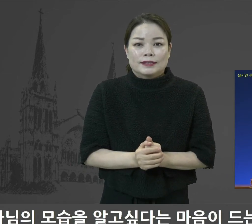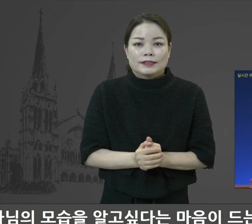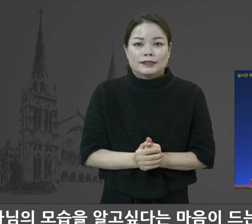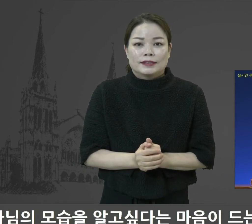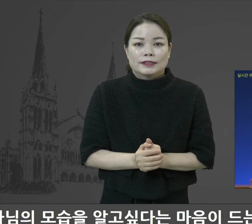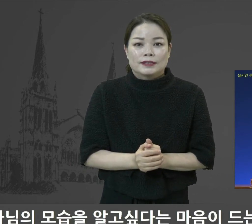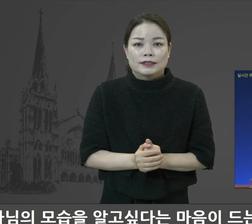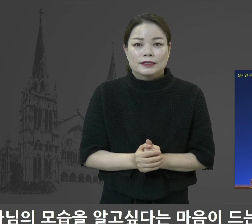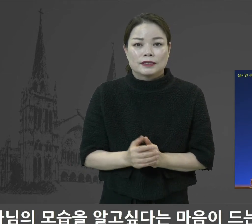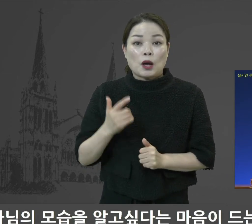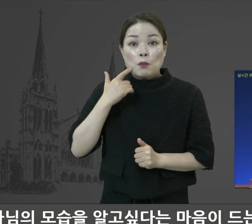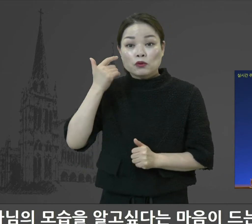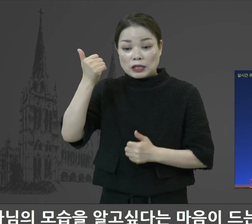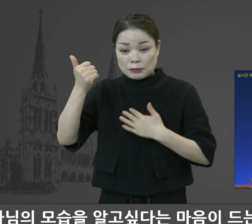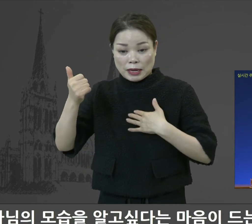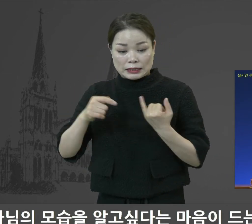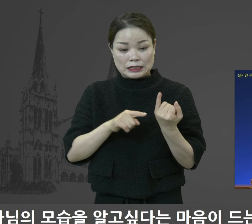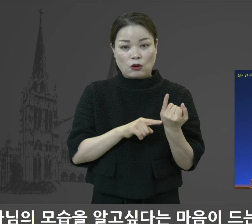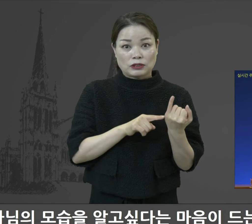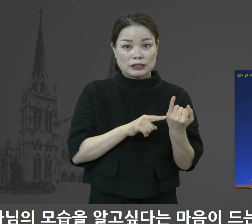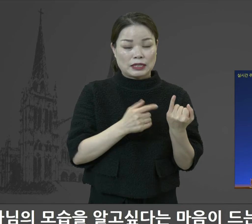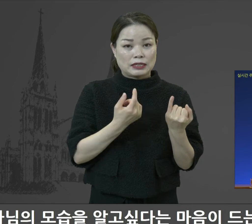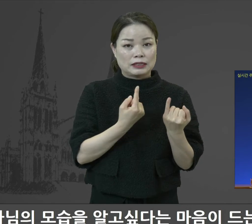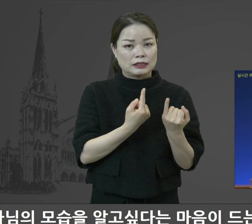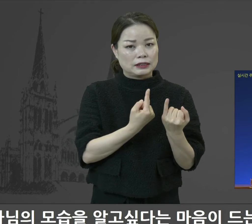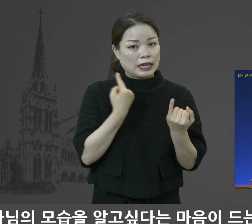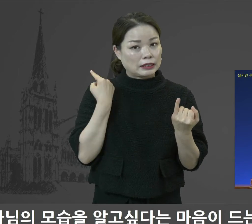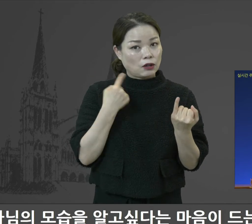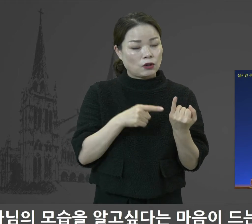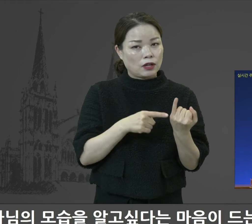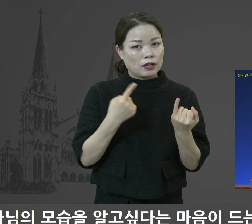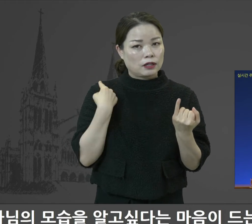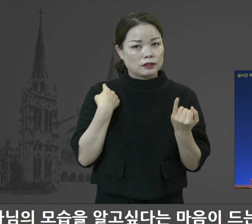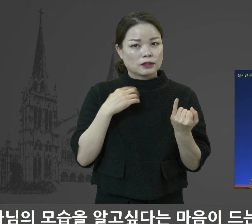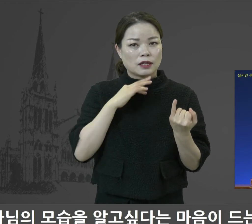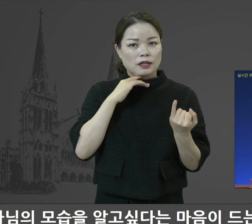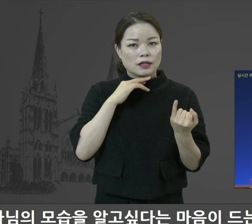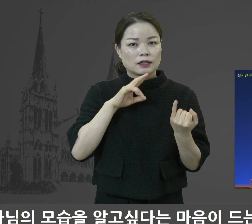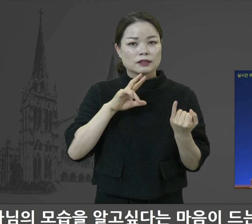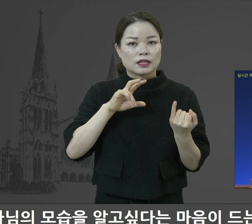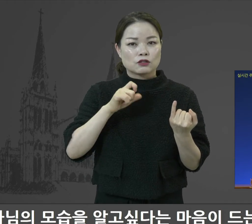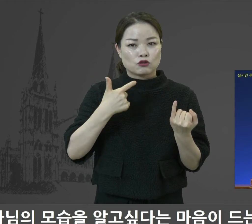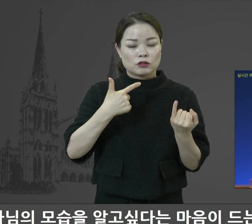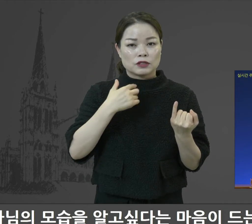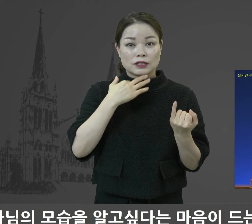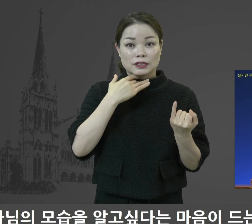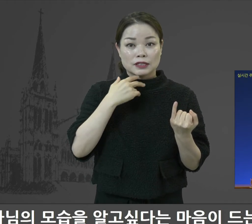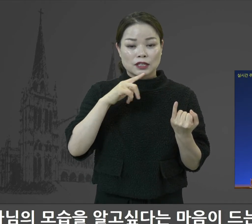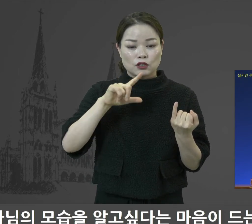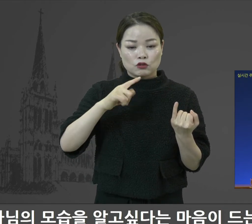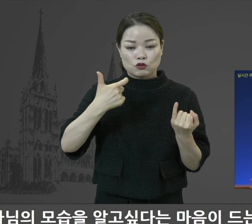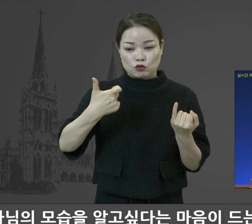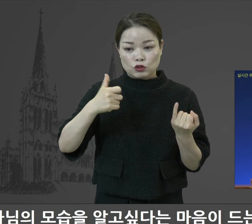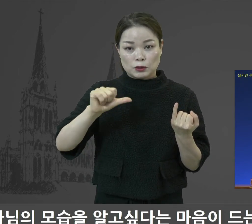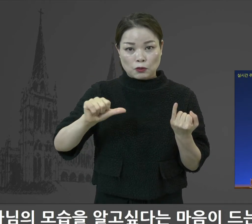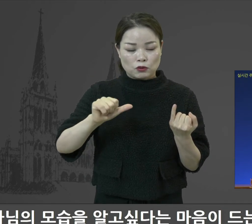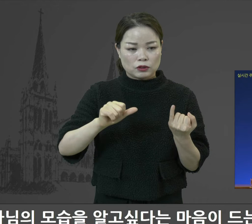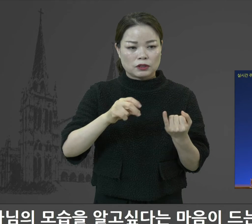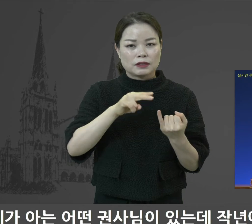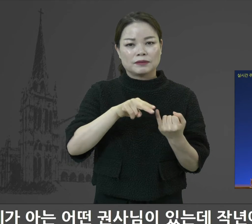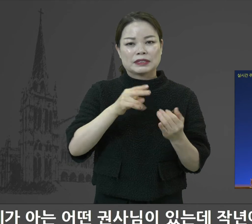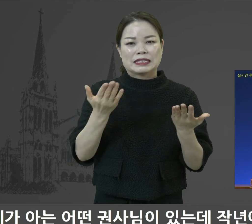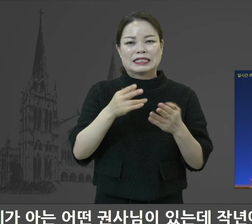제가 아는 어떤 권사님이 있는데 작년에 만 65세로 은퇴하셨습니다. 은퇴하시기 전에 열심히